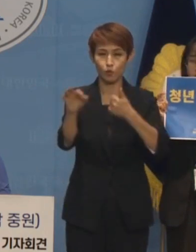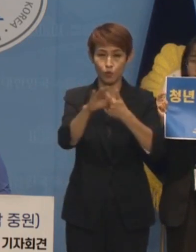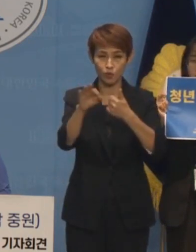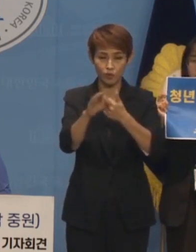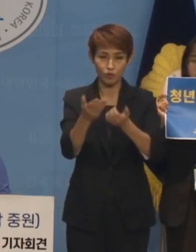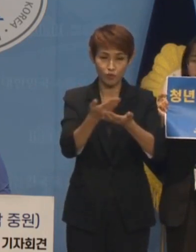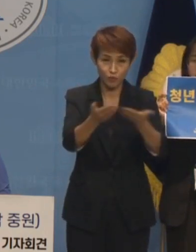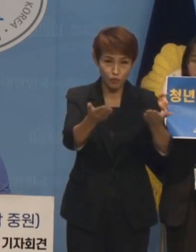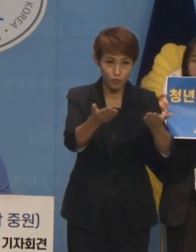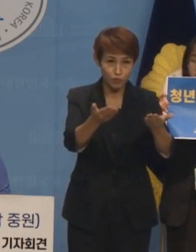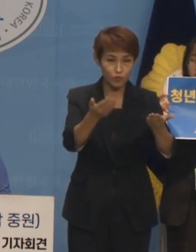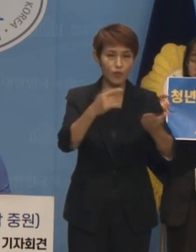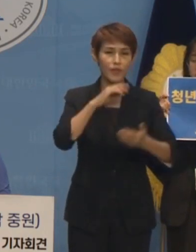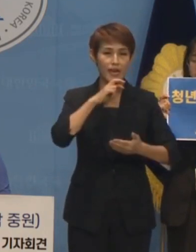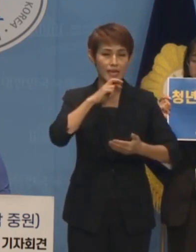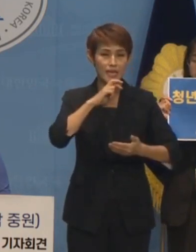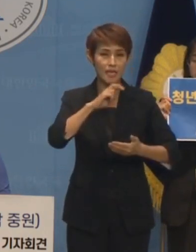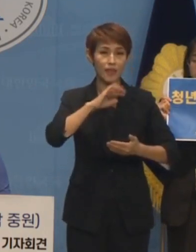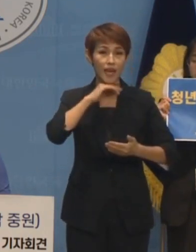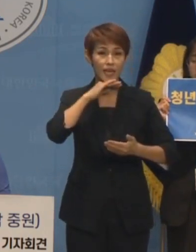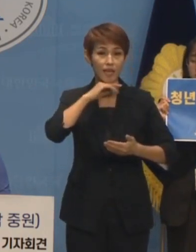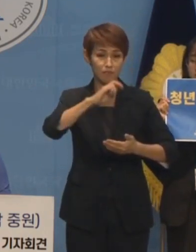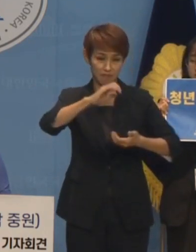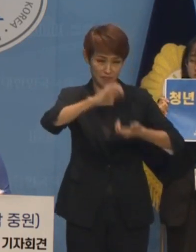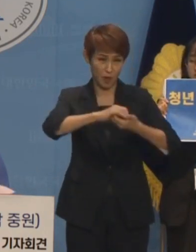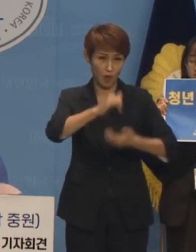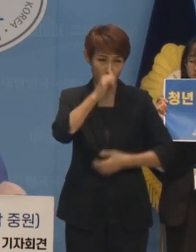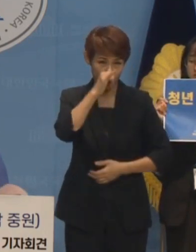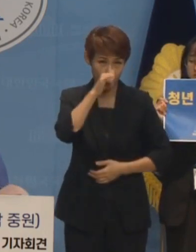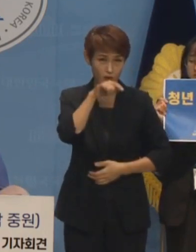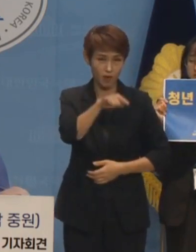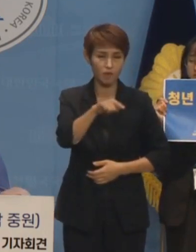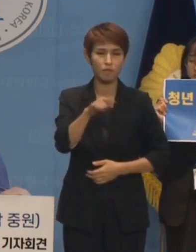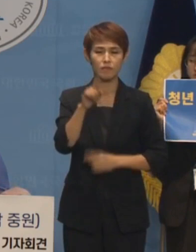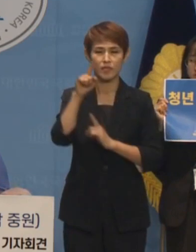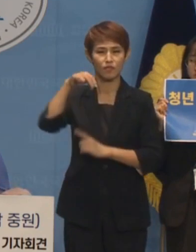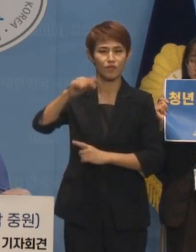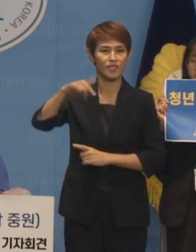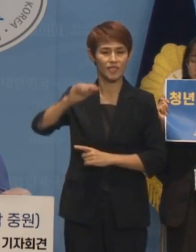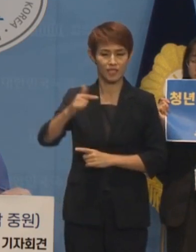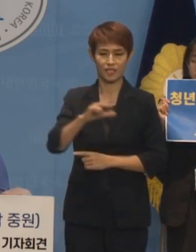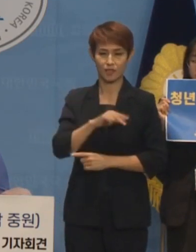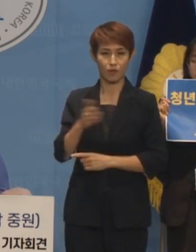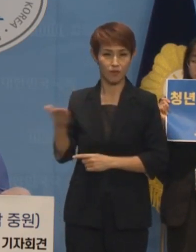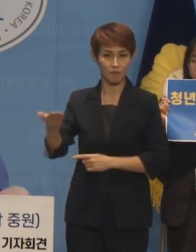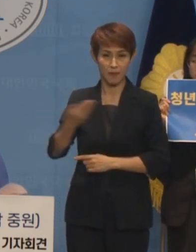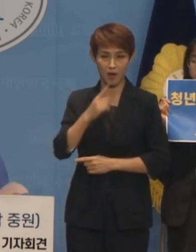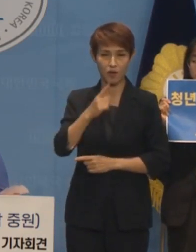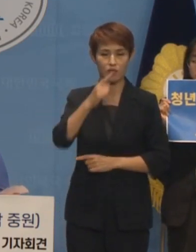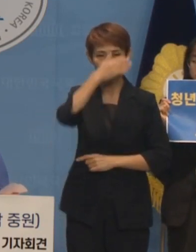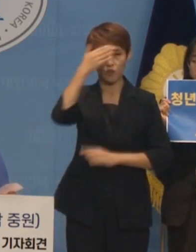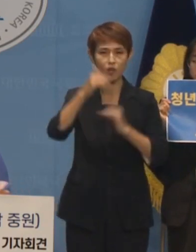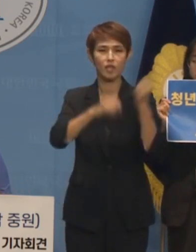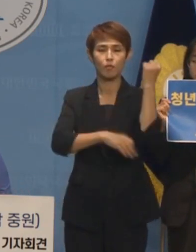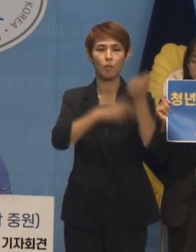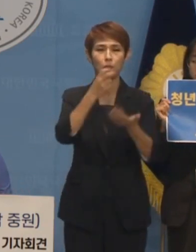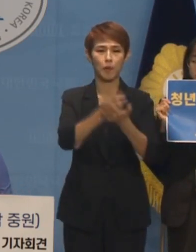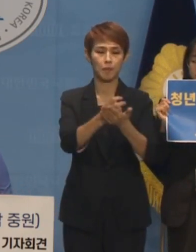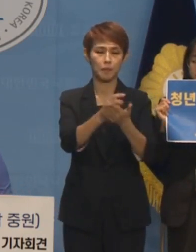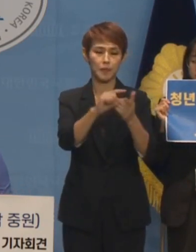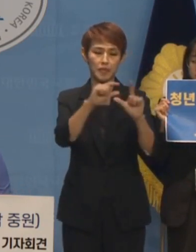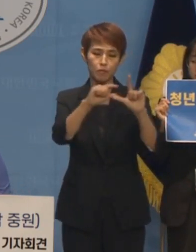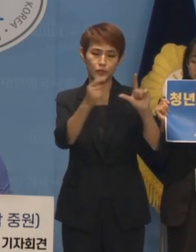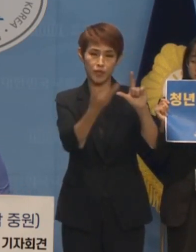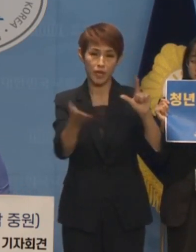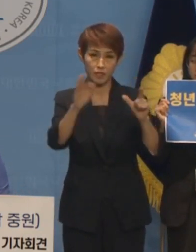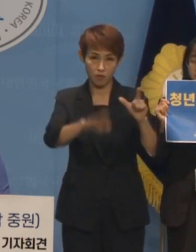대상이 특정 나이에만 지급된다는 점에 대한 부분은 이수진 의원이 대표 발의한 청년기본법 일부 개정안대로 지급